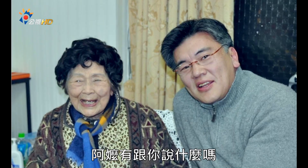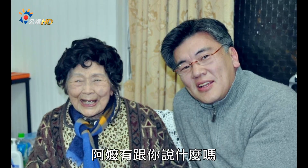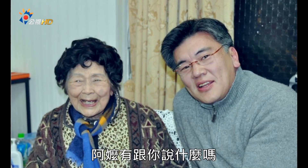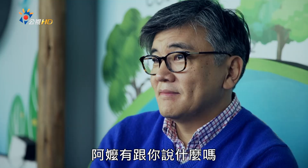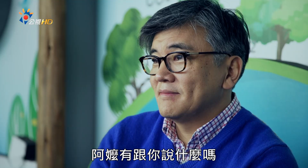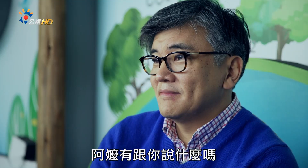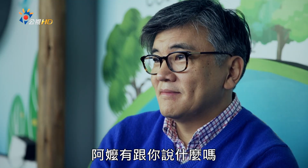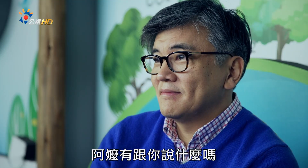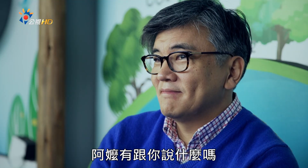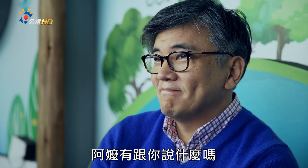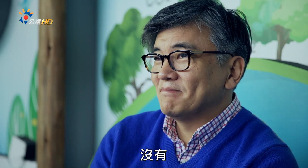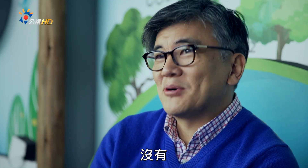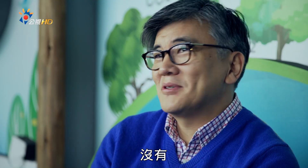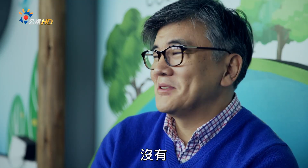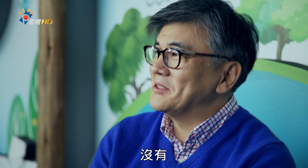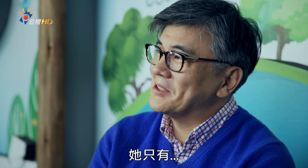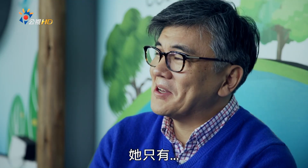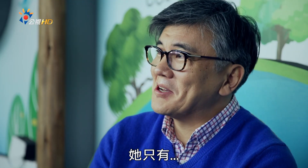向？ 无，伊敢那，